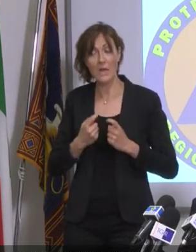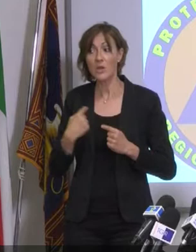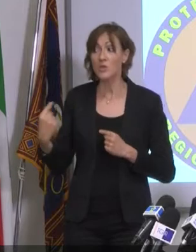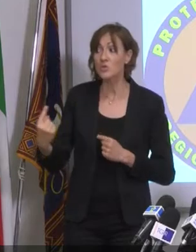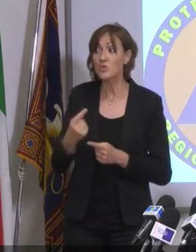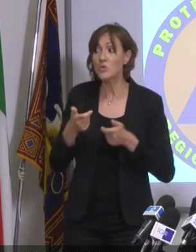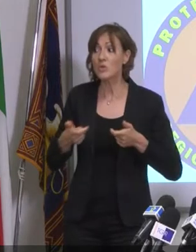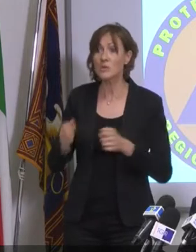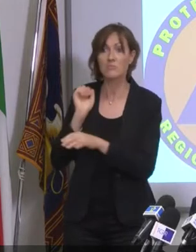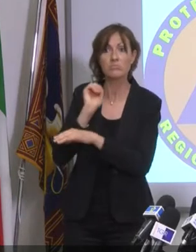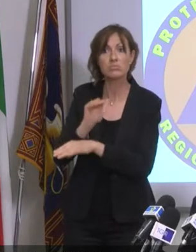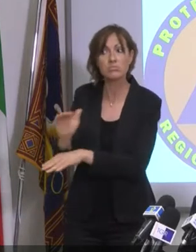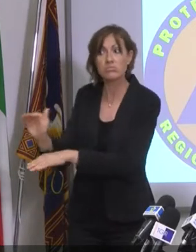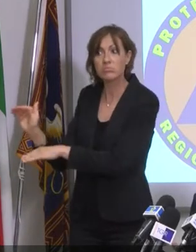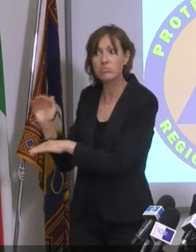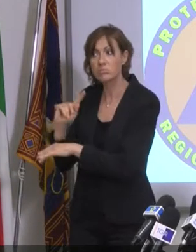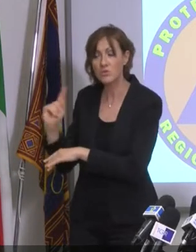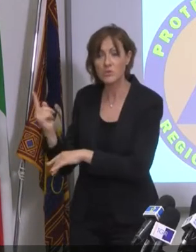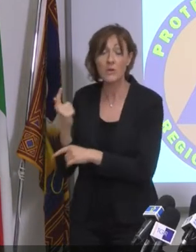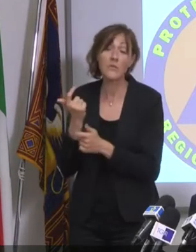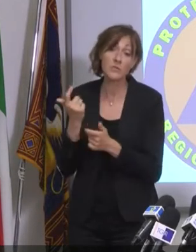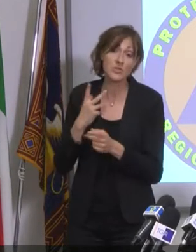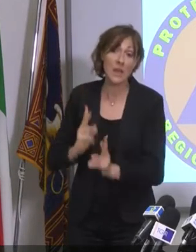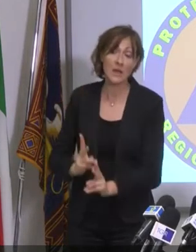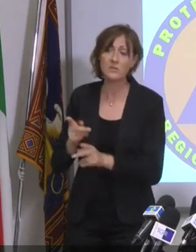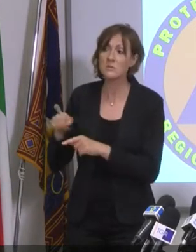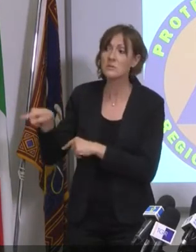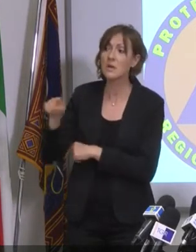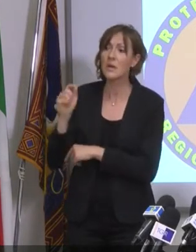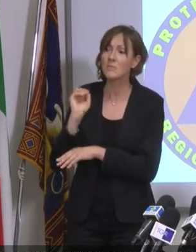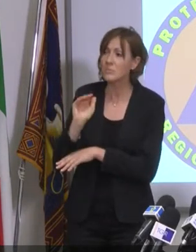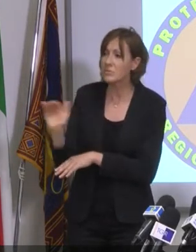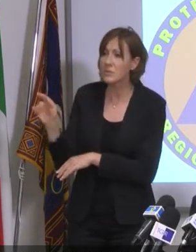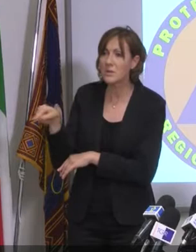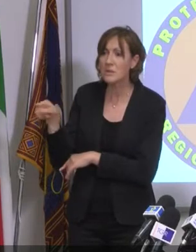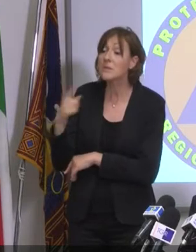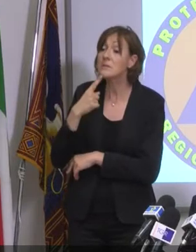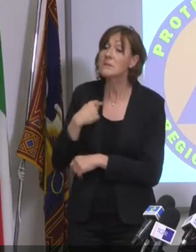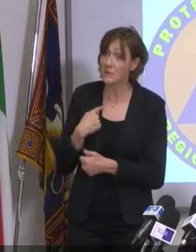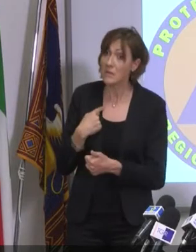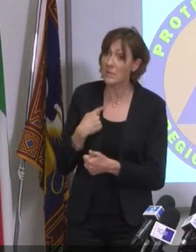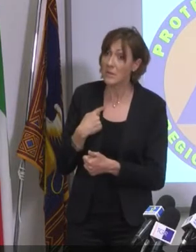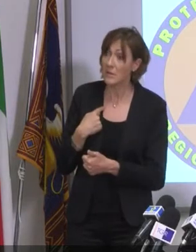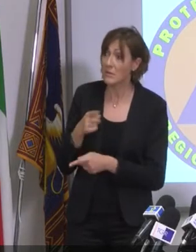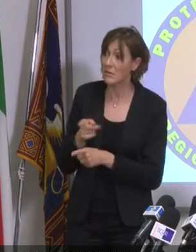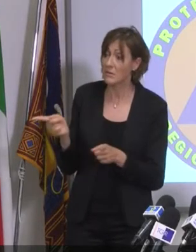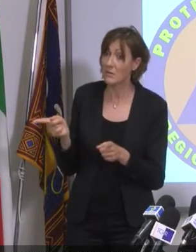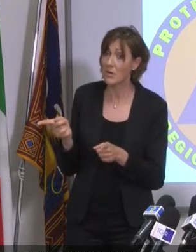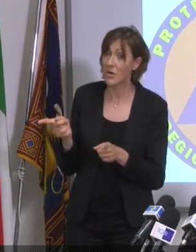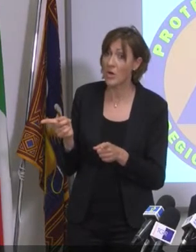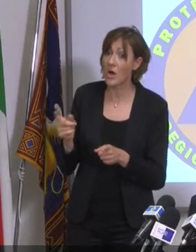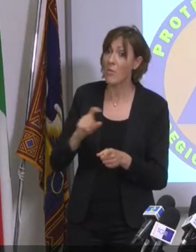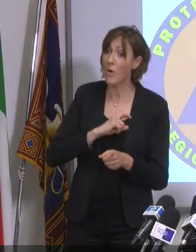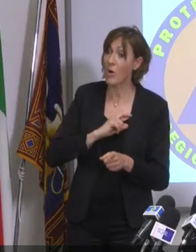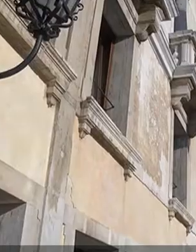miei consiglieri abbiamo fortuna di avere una chat e ho chiesto ad ognuno ho chiesto ditemi se avete mai percepito ugo richiesto un